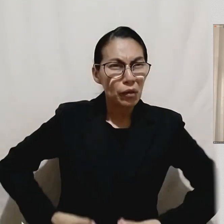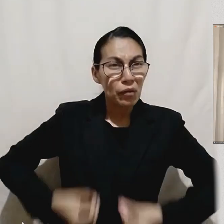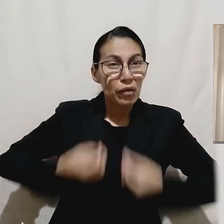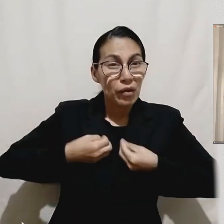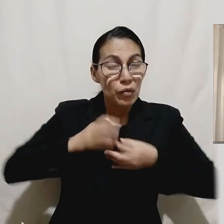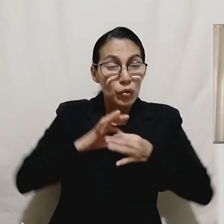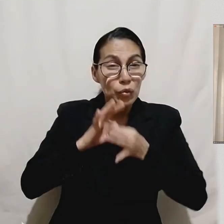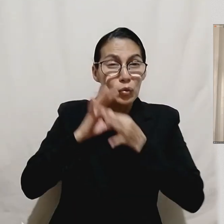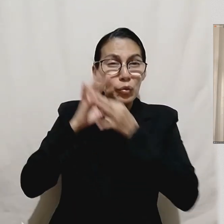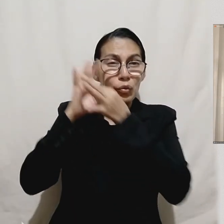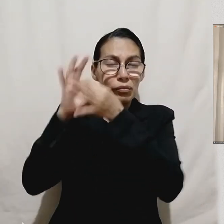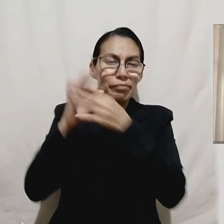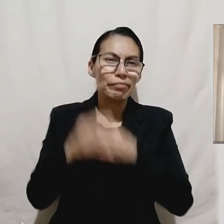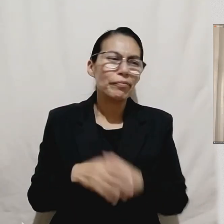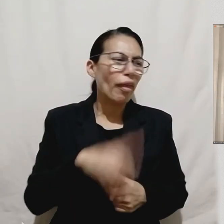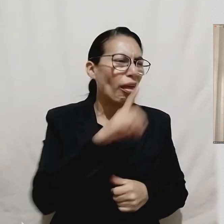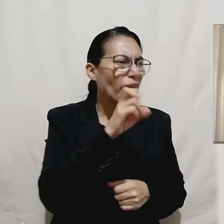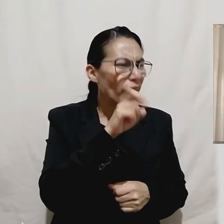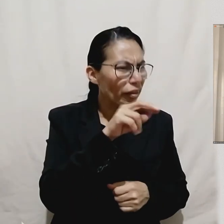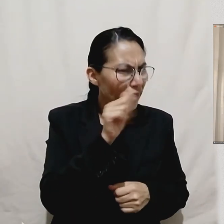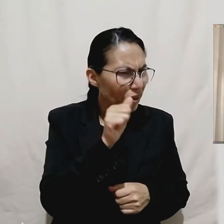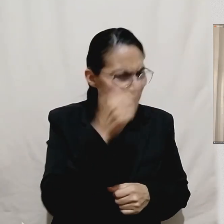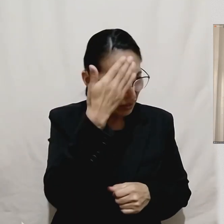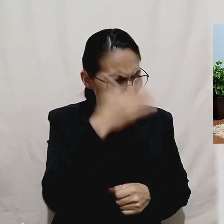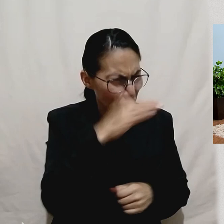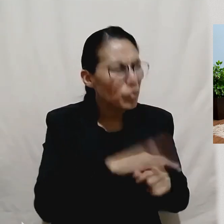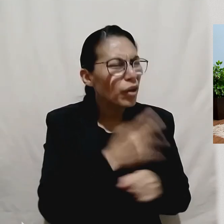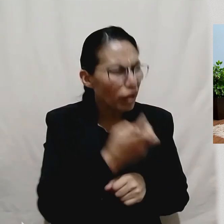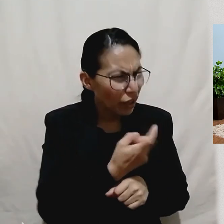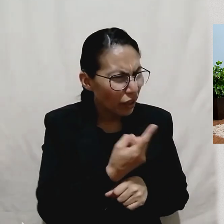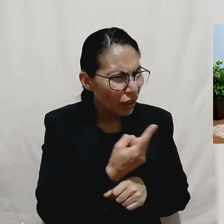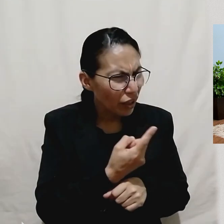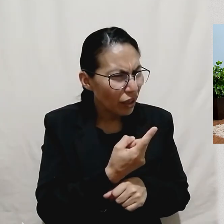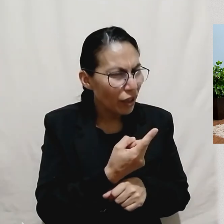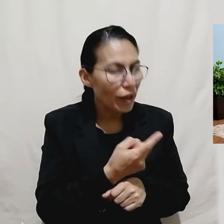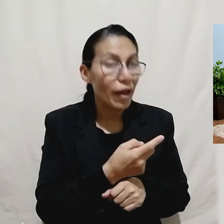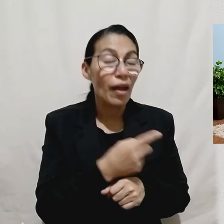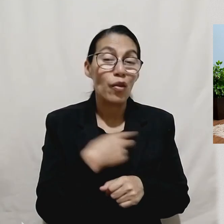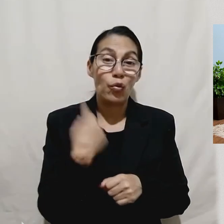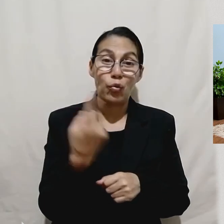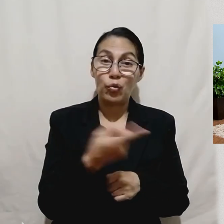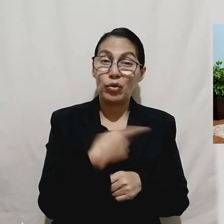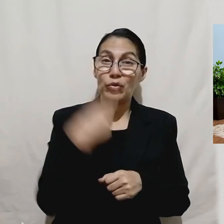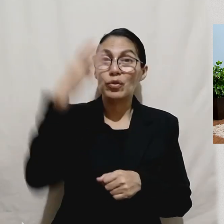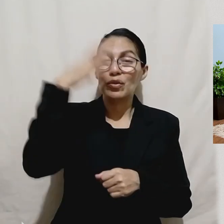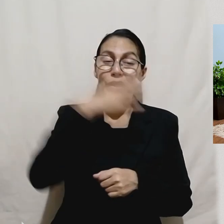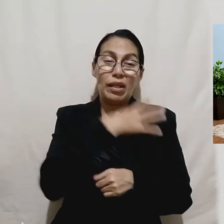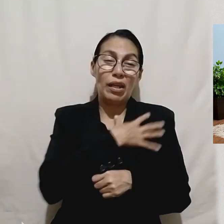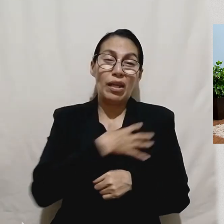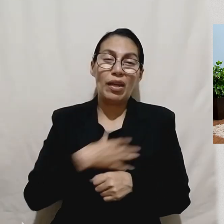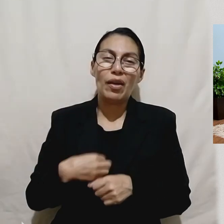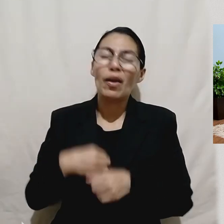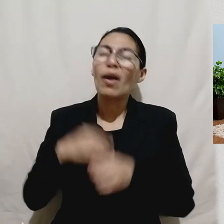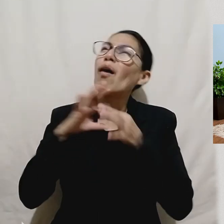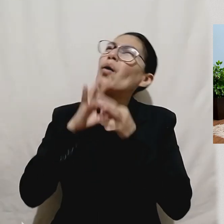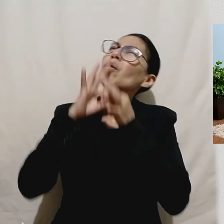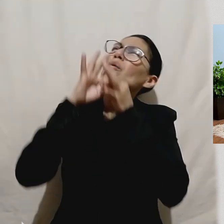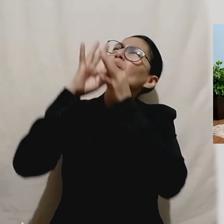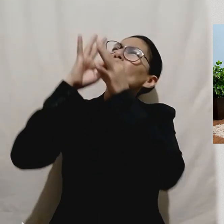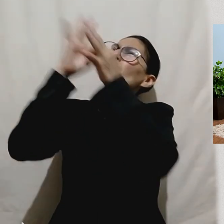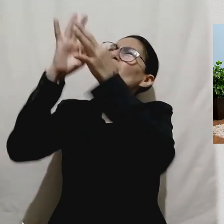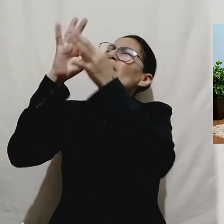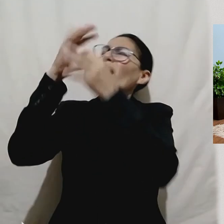el Dios vivo sabes por qué Dana porque cuando nuestros hijos tienen esa comunión y conocen